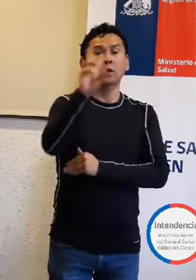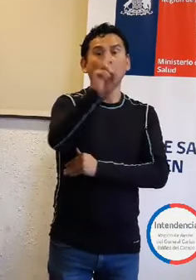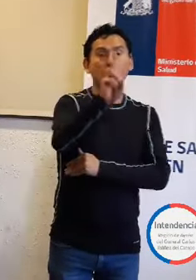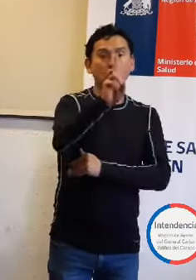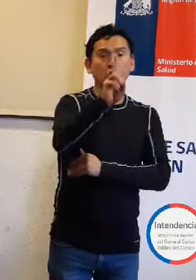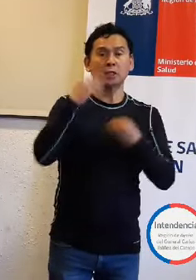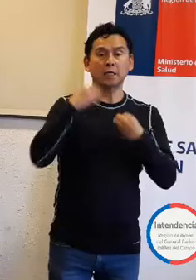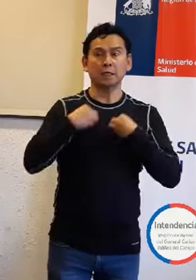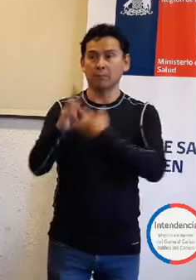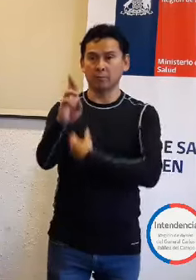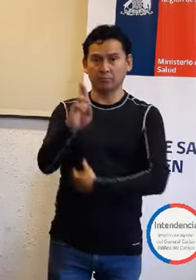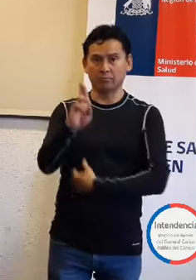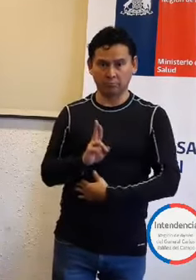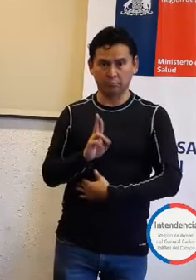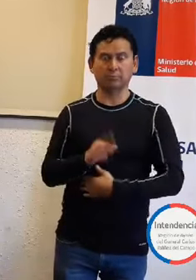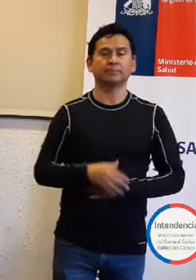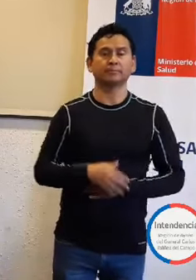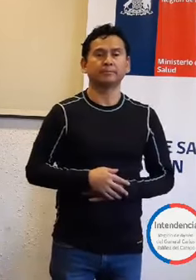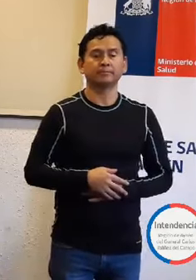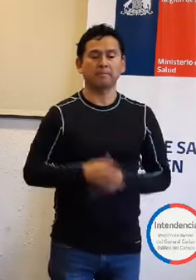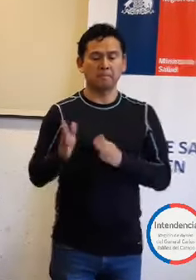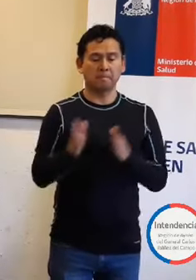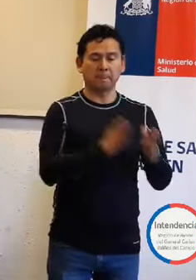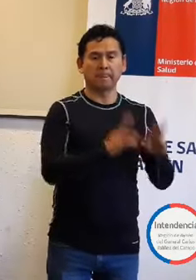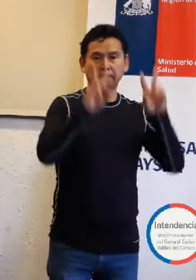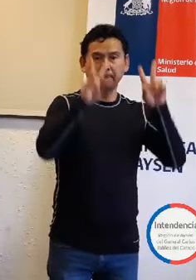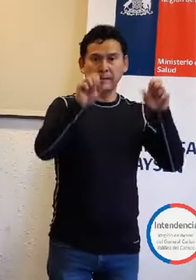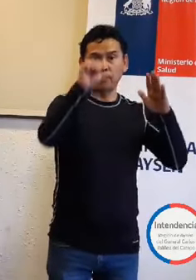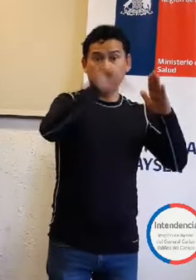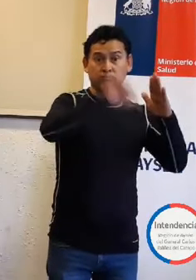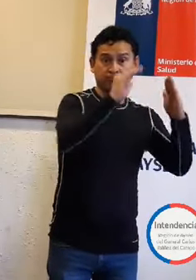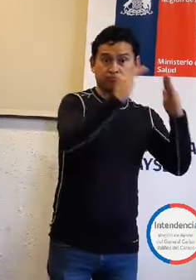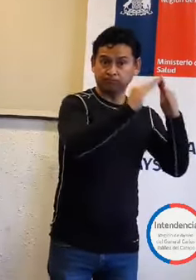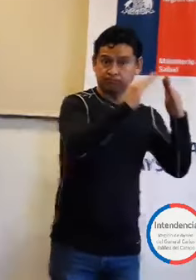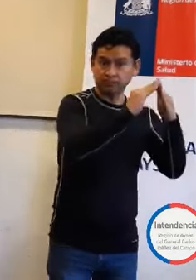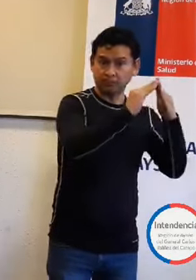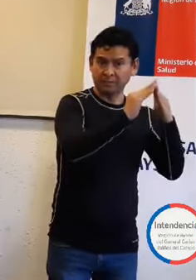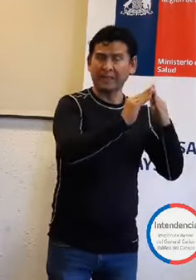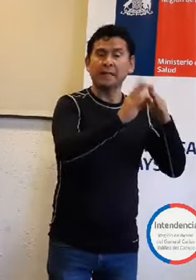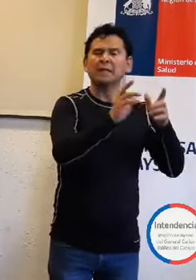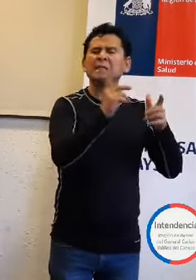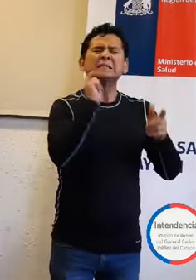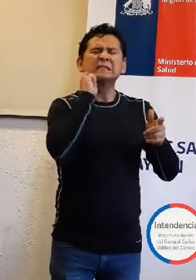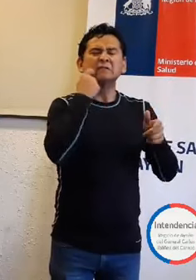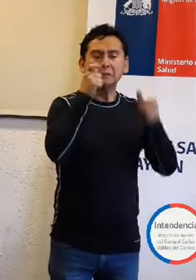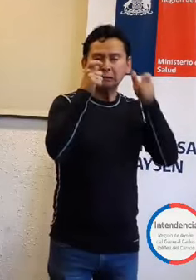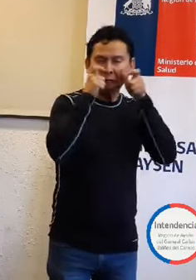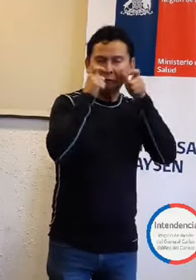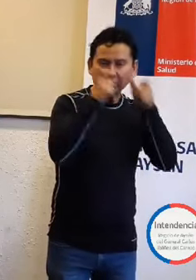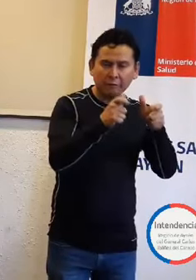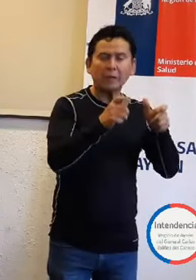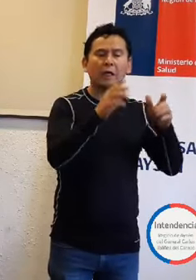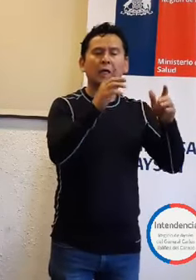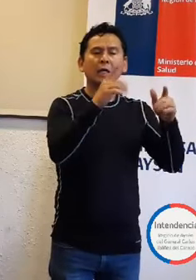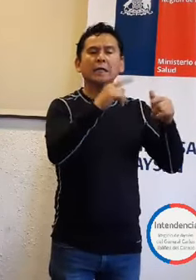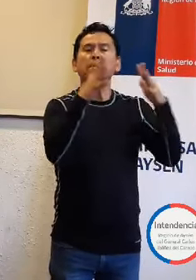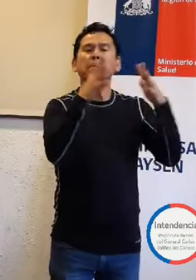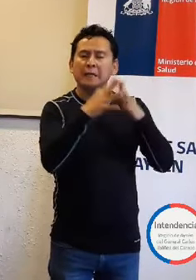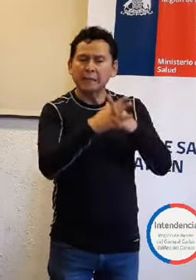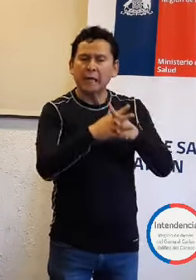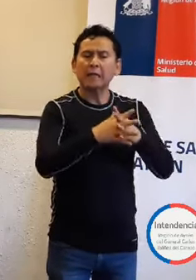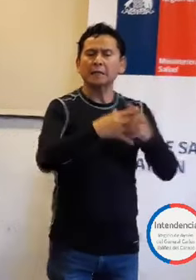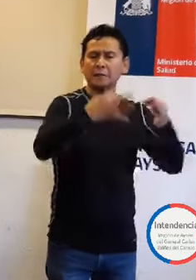resultados. En relación a las cuarentenas las cuarentenas es la vigilancia que se realiza a través de las fuerzas de orden